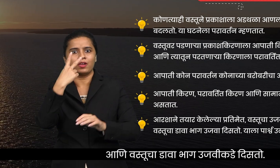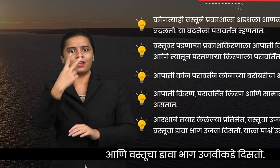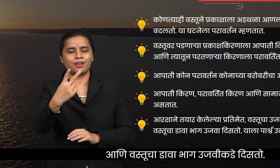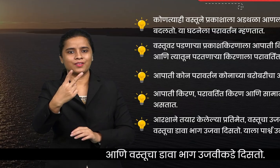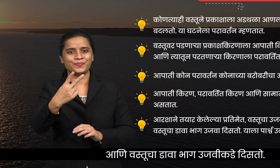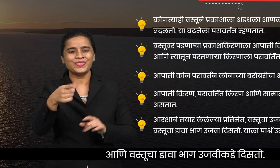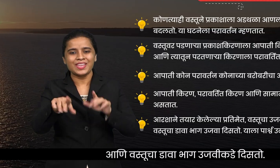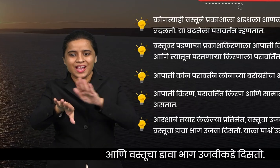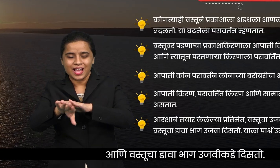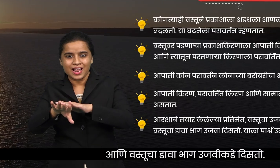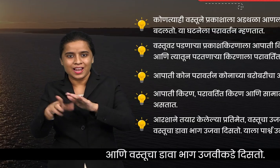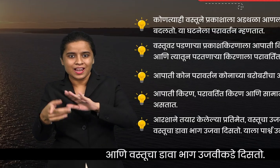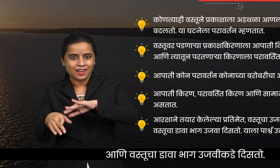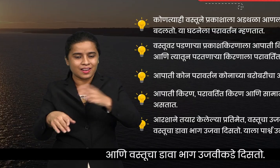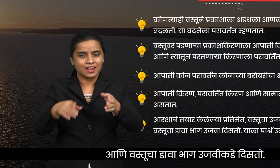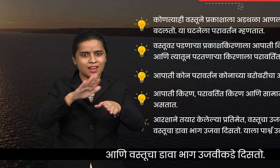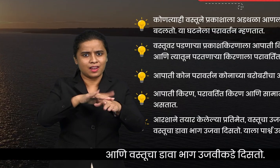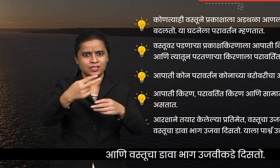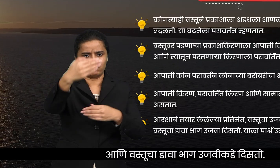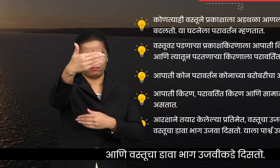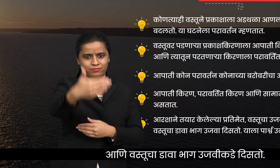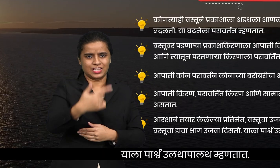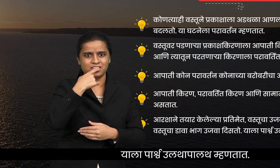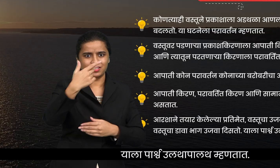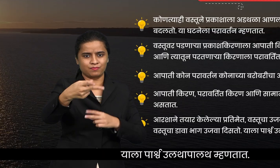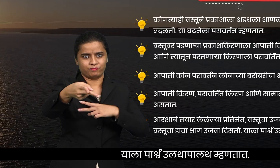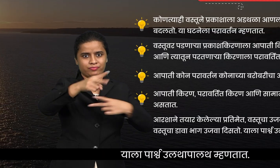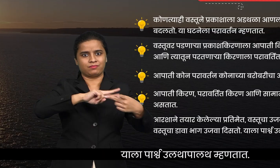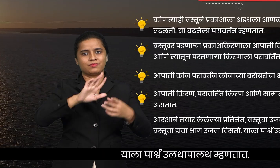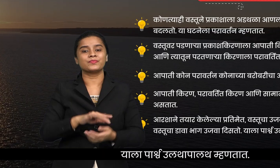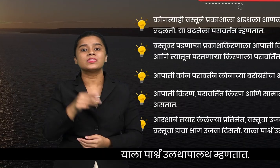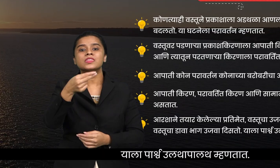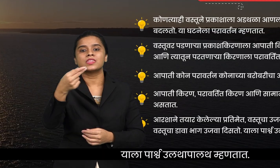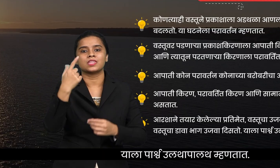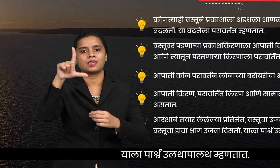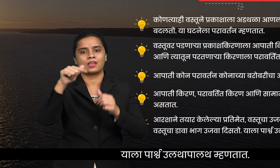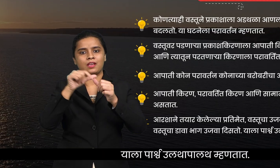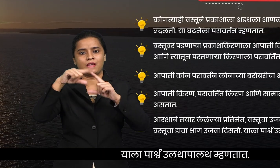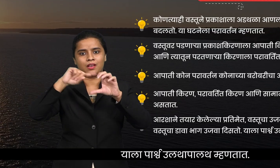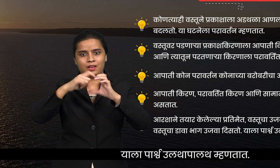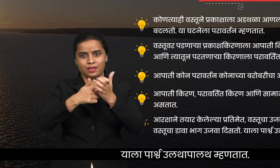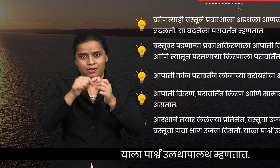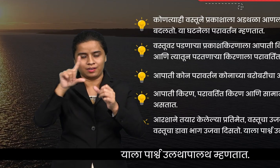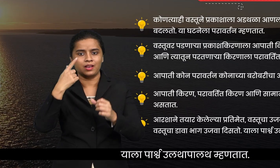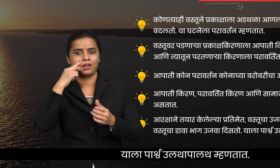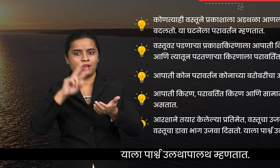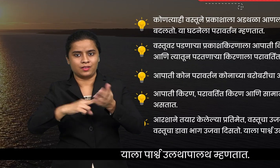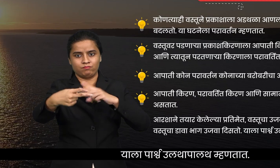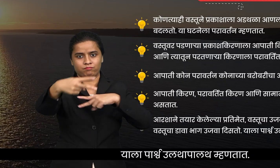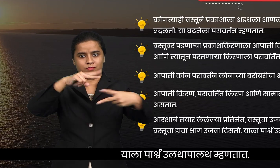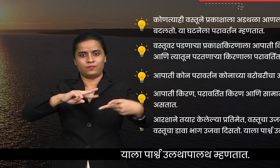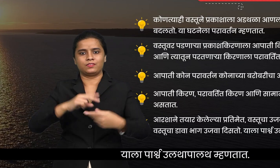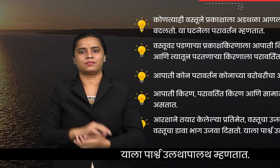आणि वस्तूचा डावा भाग उजवीकडे दिसतो. याला पार्श्व उलथापलट म्हणतात.